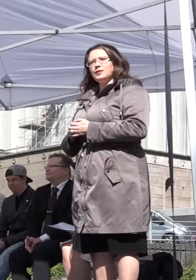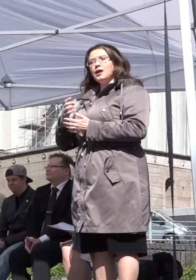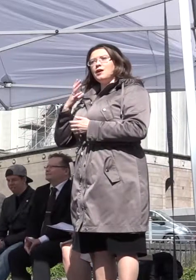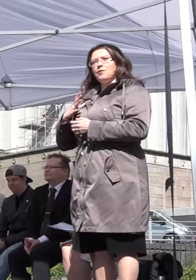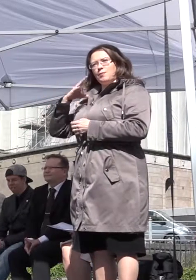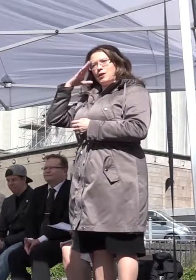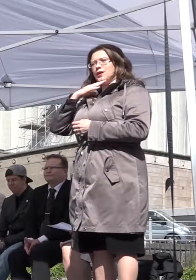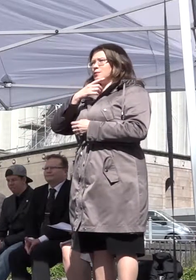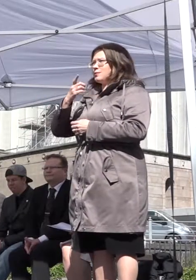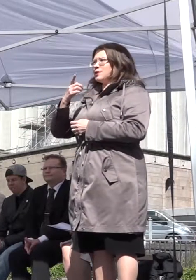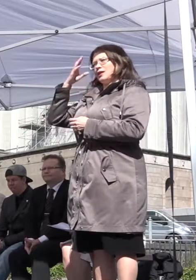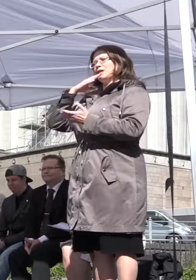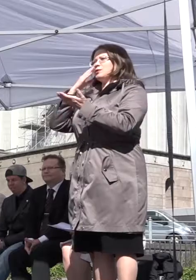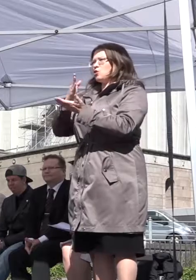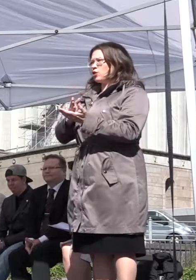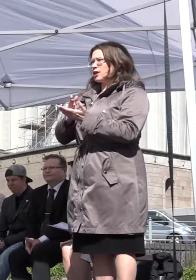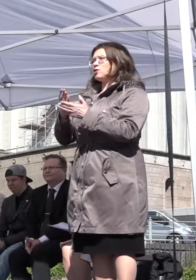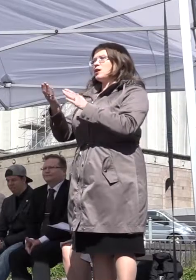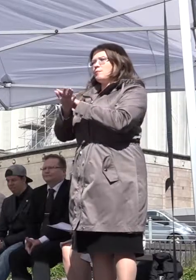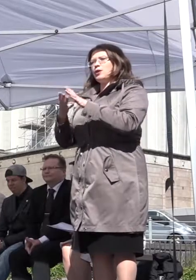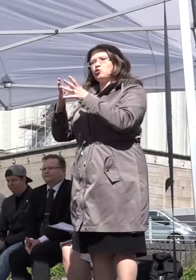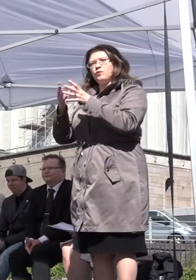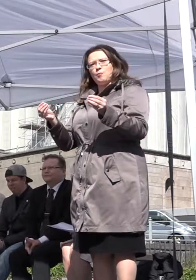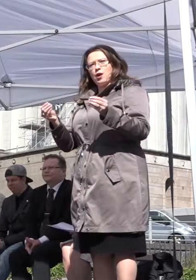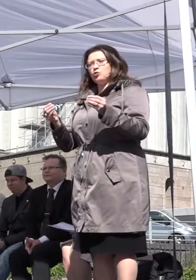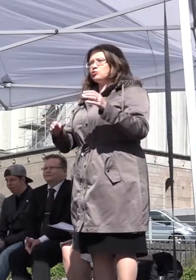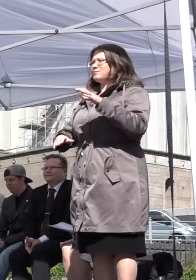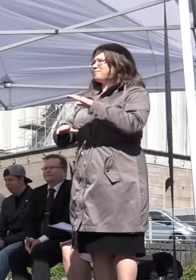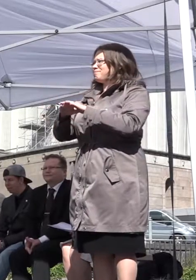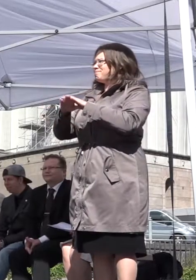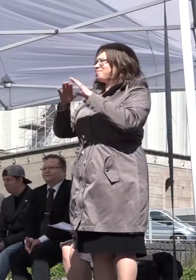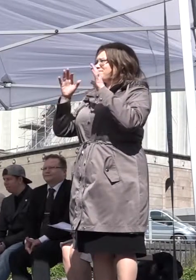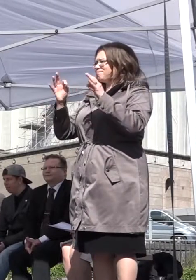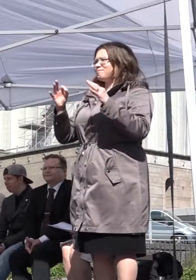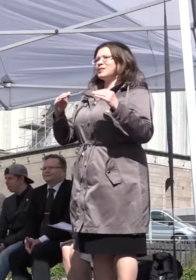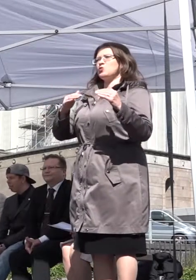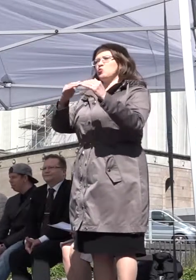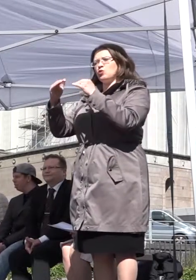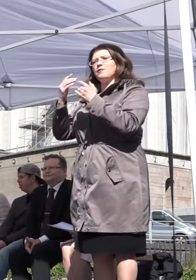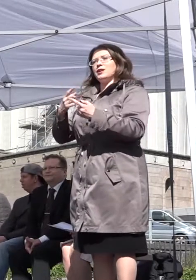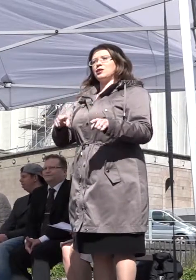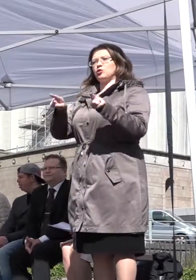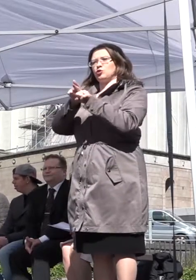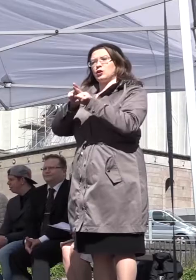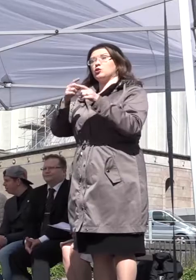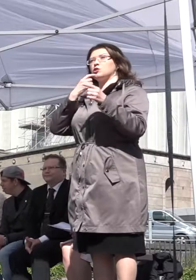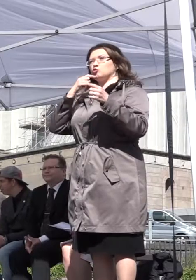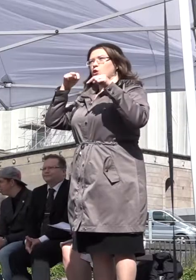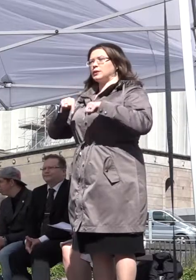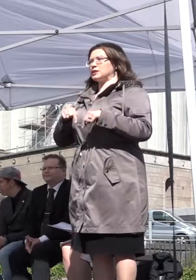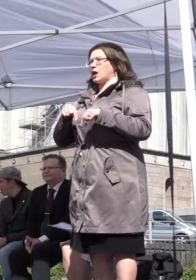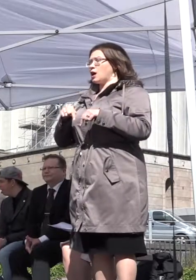henkilöiden ihmisoikeuksien ja perusvapauksien täysimääräinen ja yhdenvertainen toteutuminen ei ole Suomelle